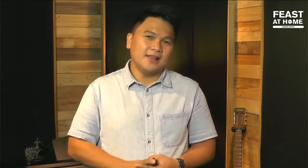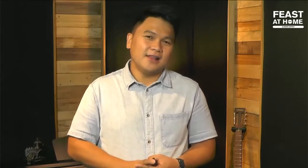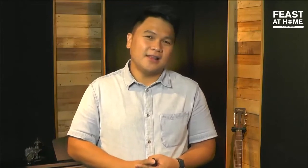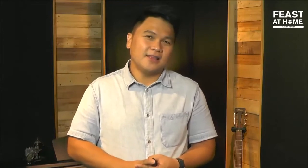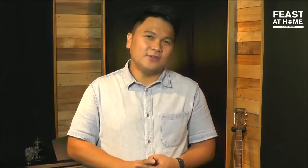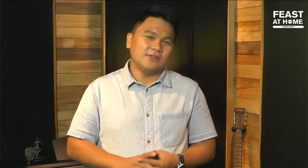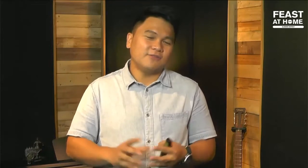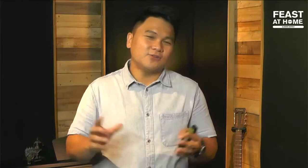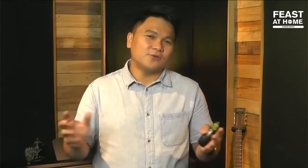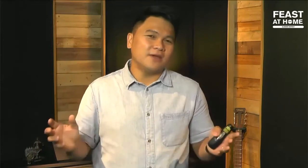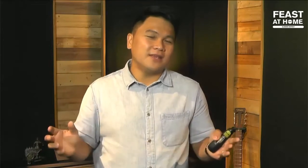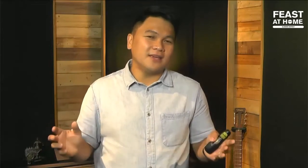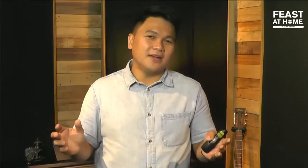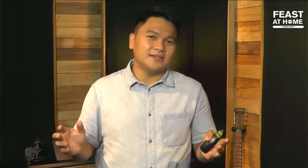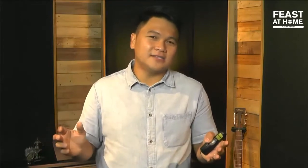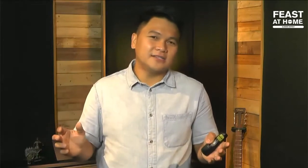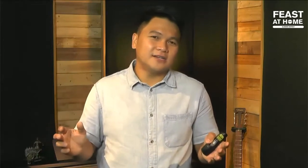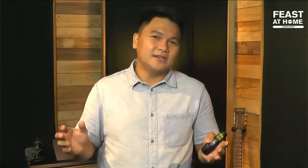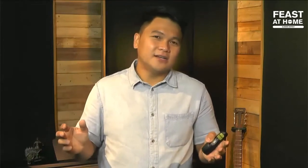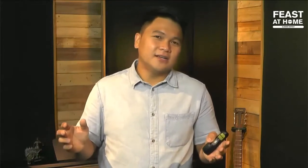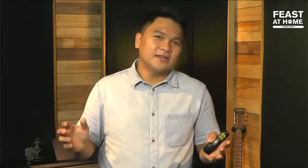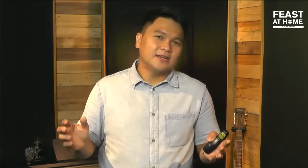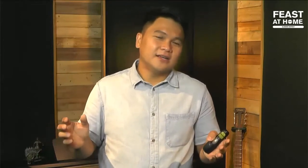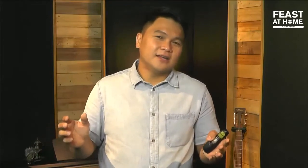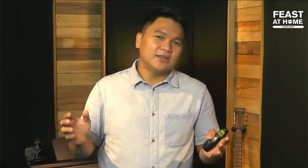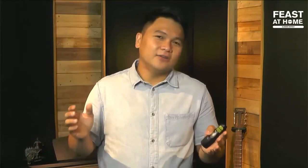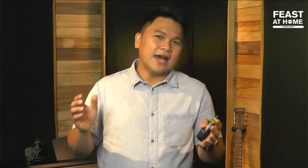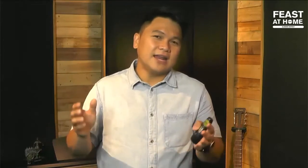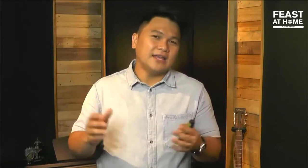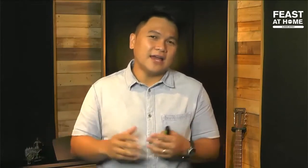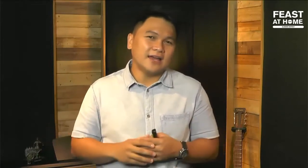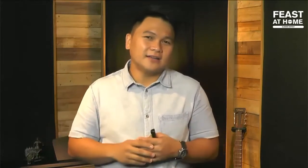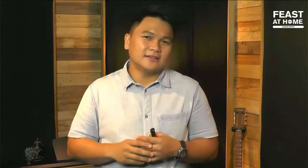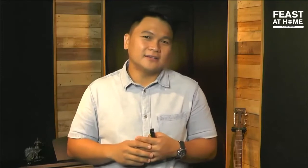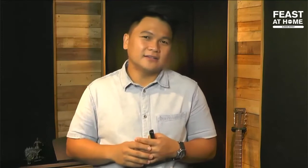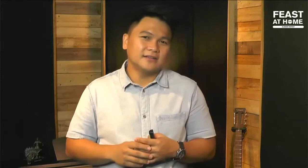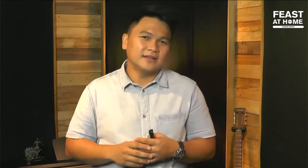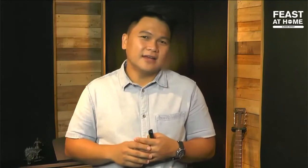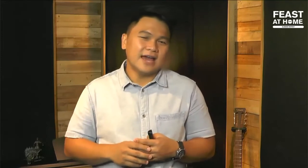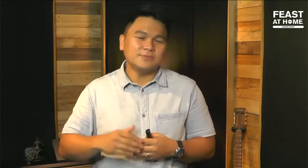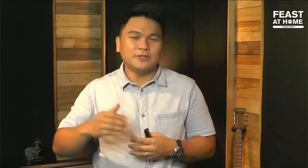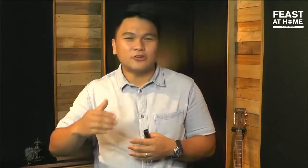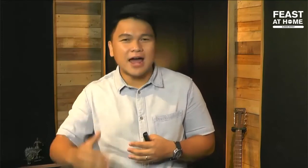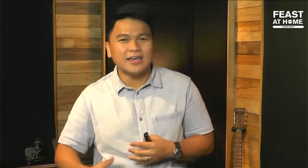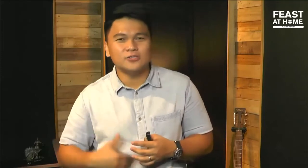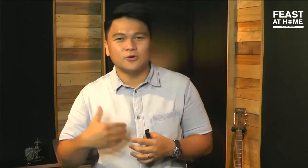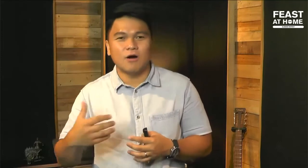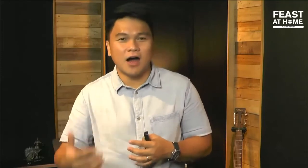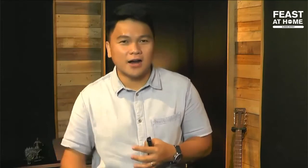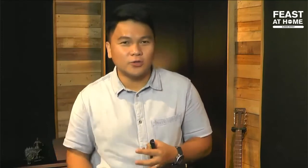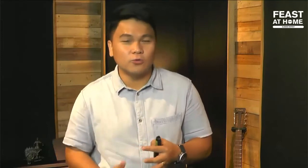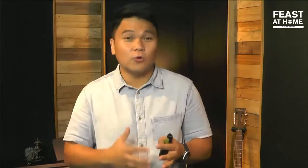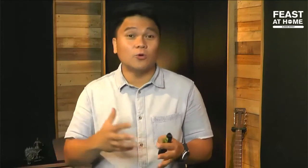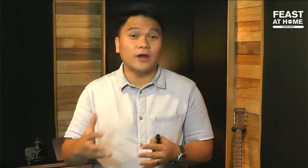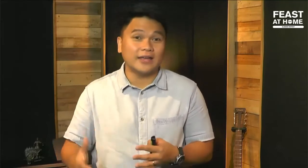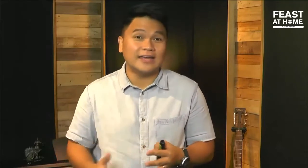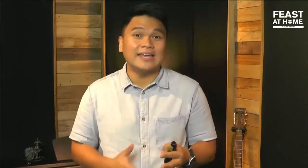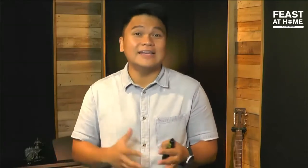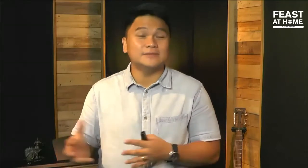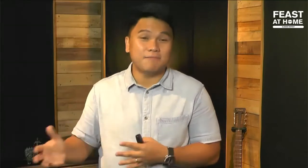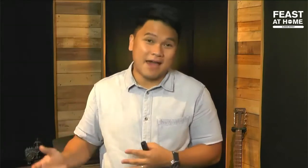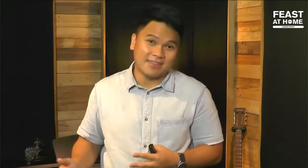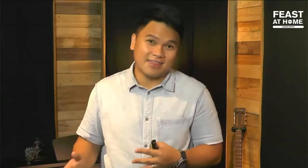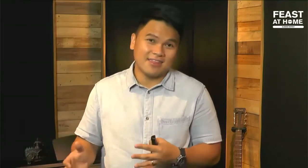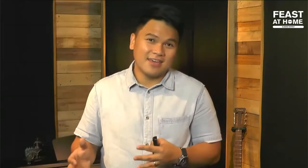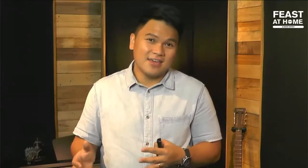And you see, for so many years, yung nanay niya has been trying so hard to correct